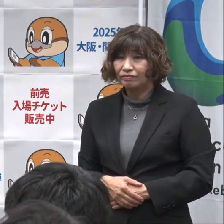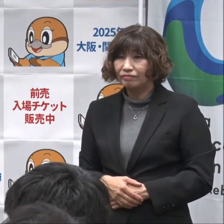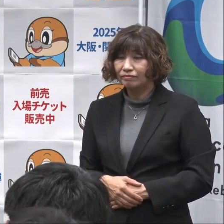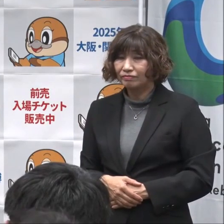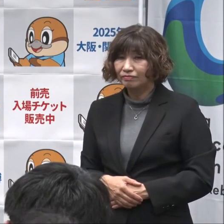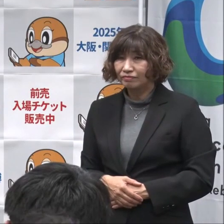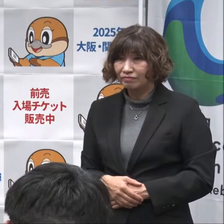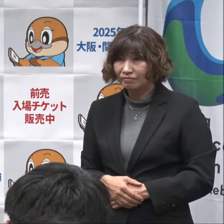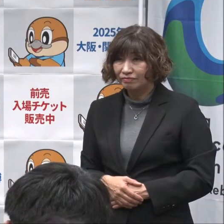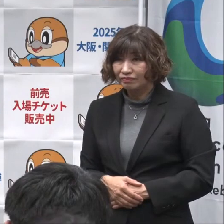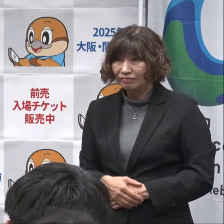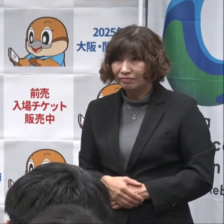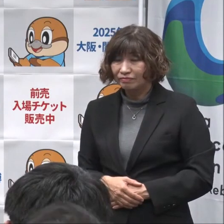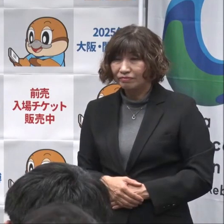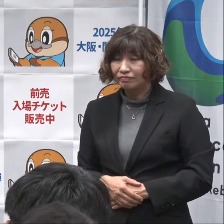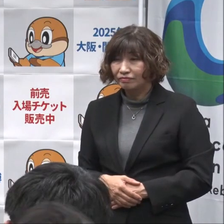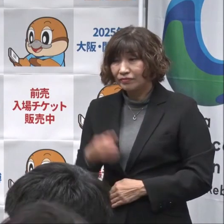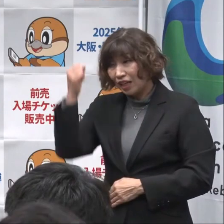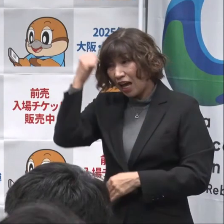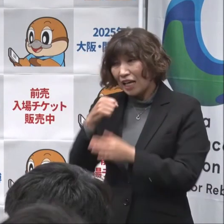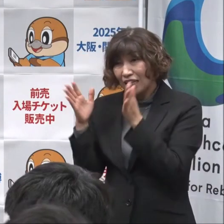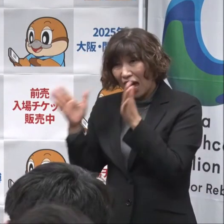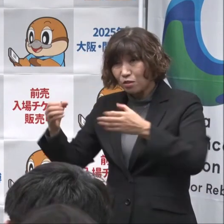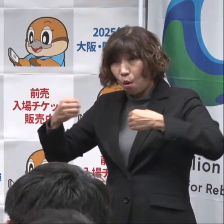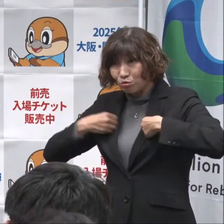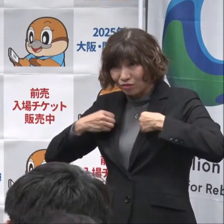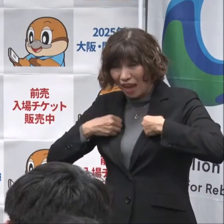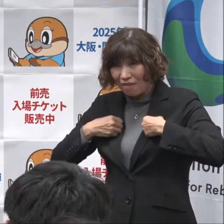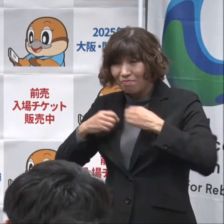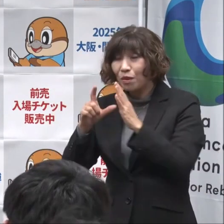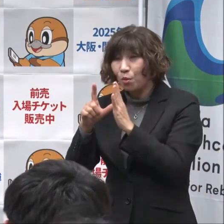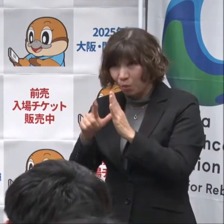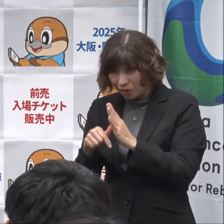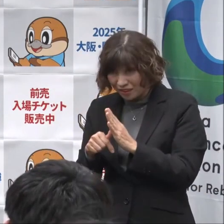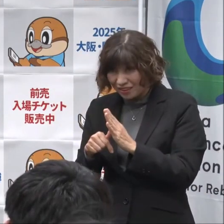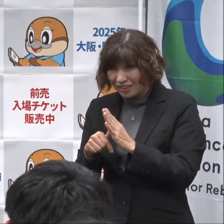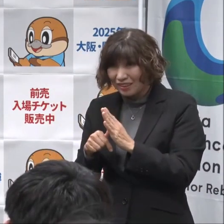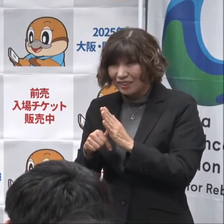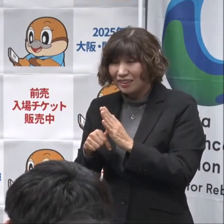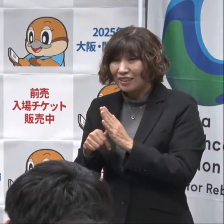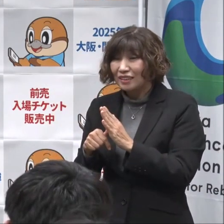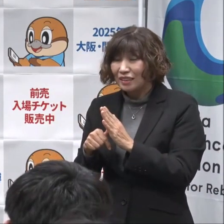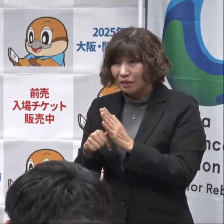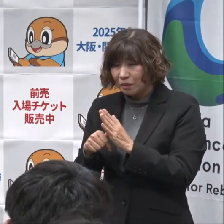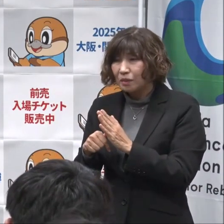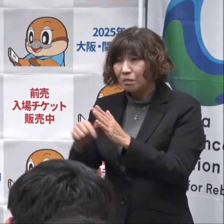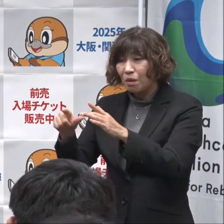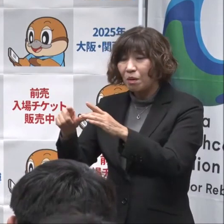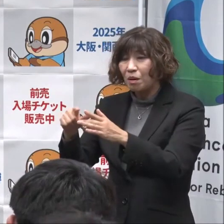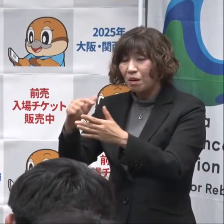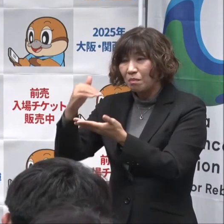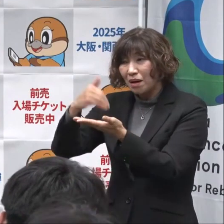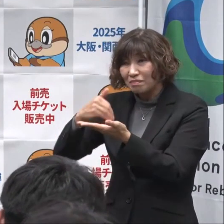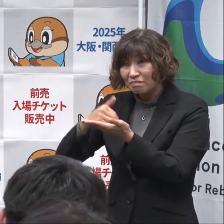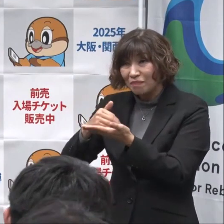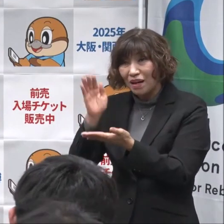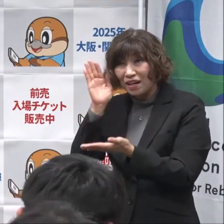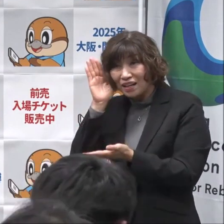産経新聞の五十嵐です。午前中の訓練の際にも、お話にあったんですけど、